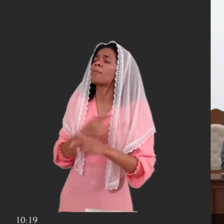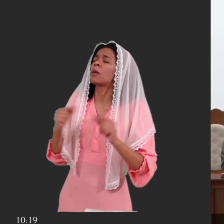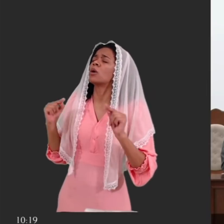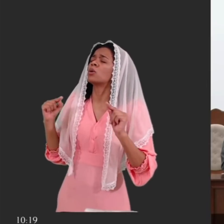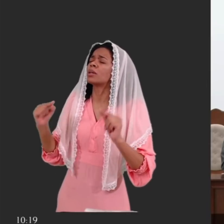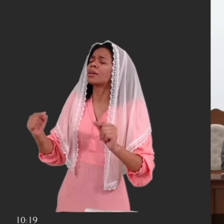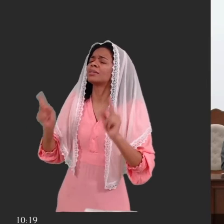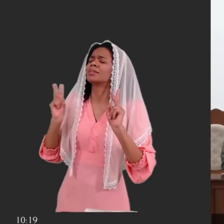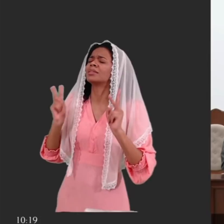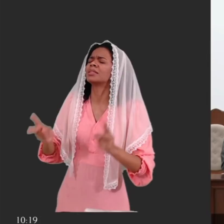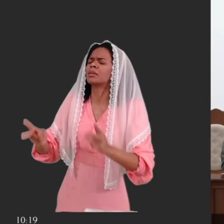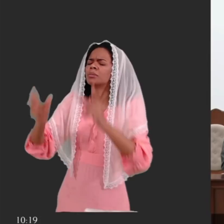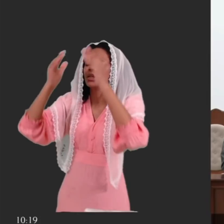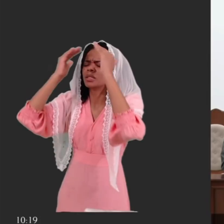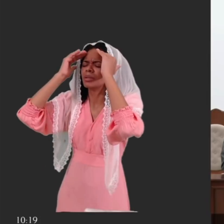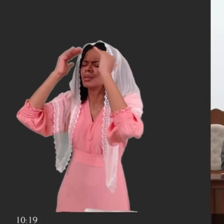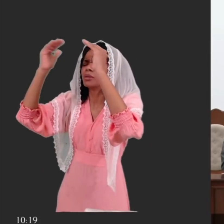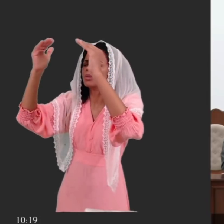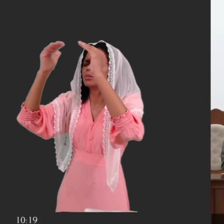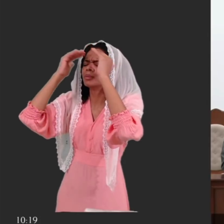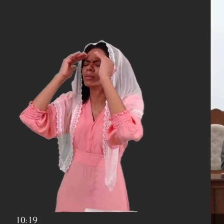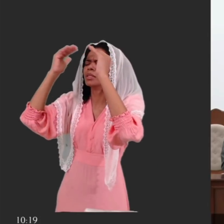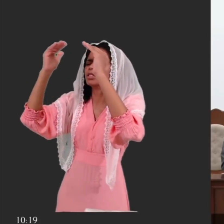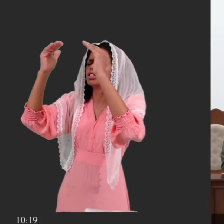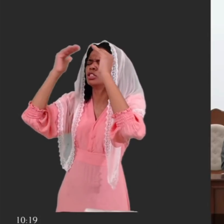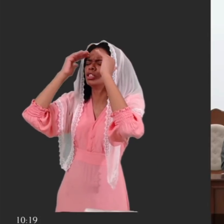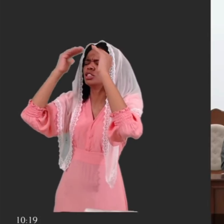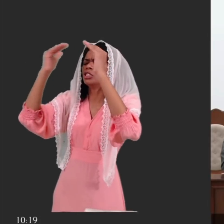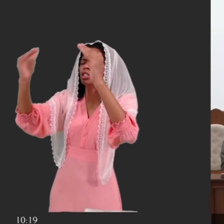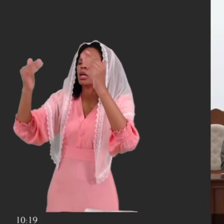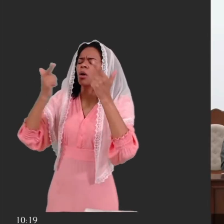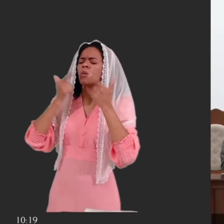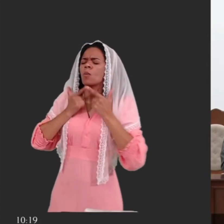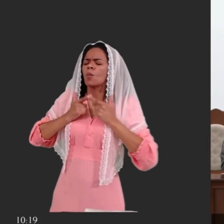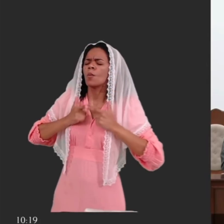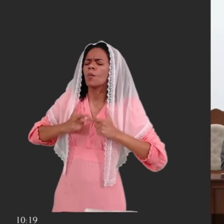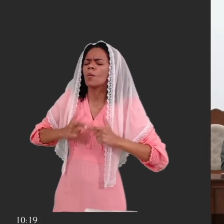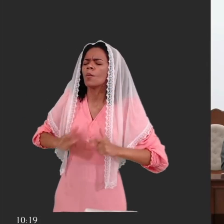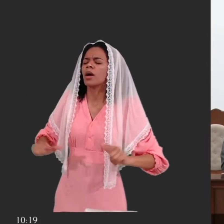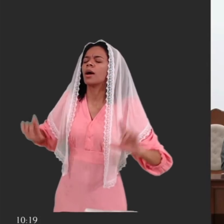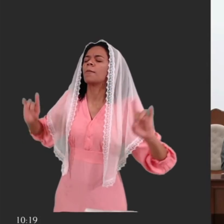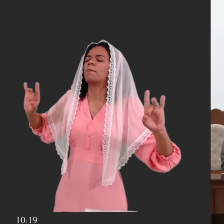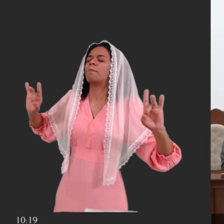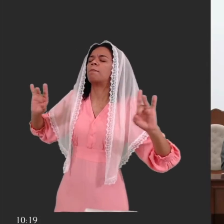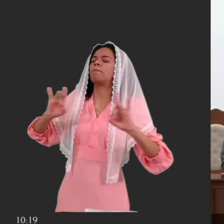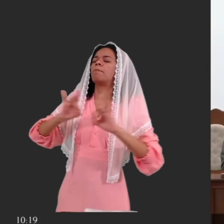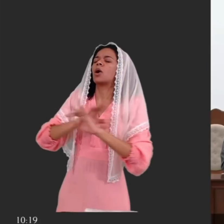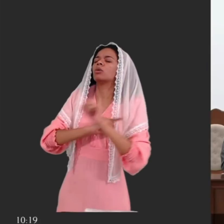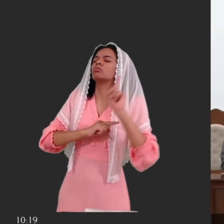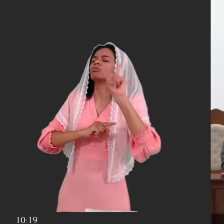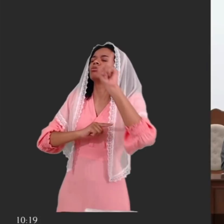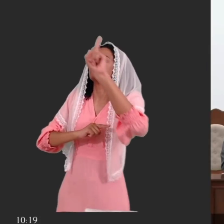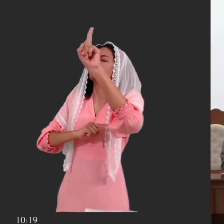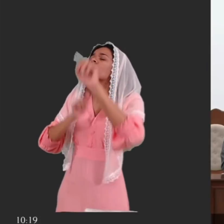na obediência da tua palavra, com as nossas vestes brancas, preparados para a vida